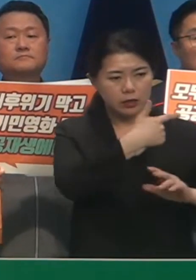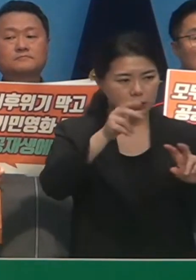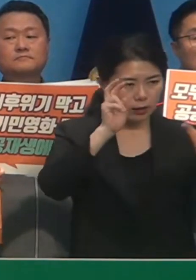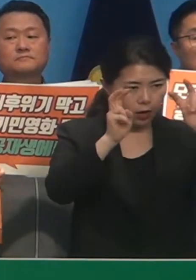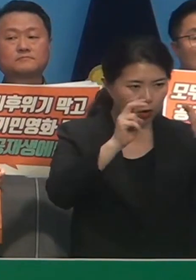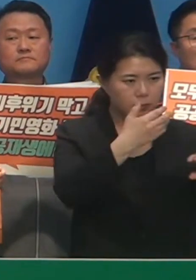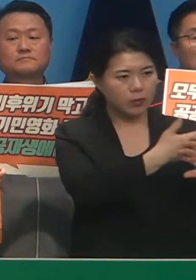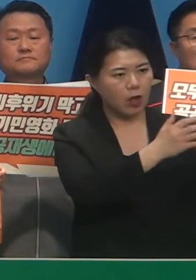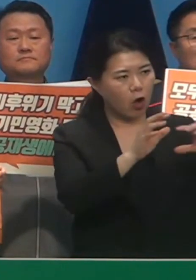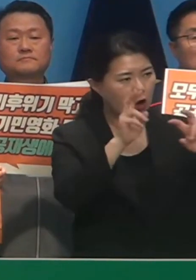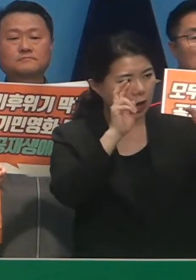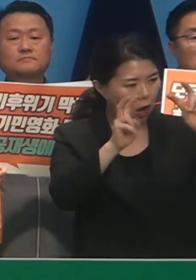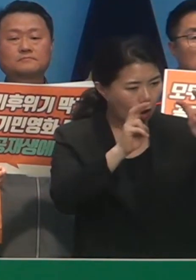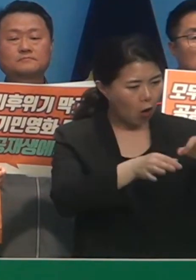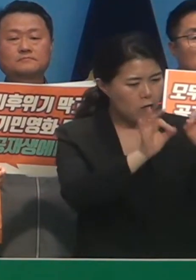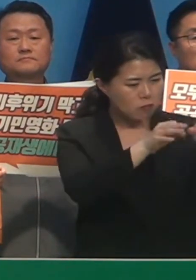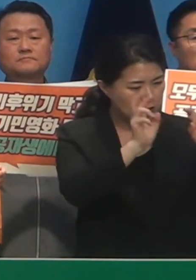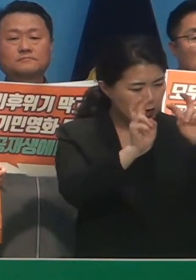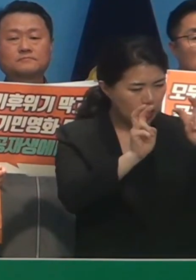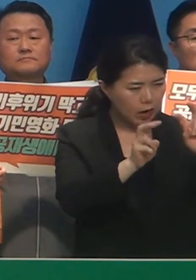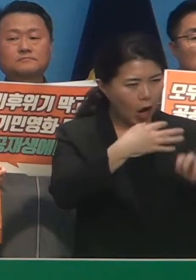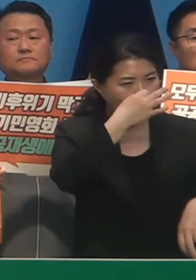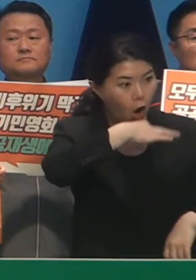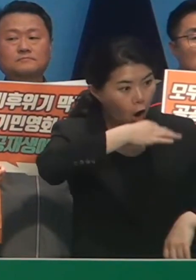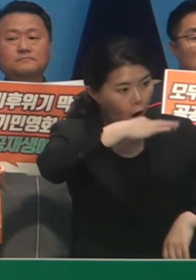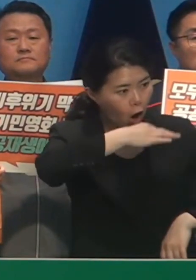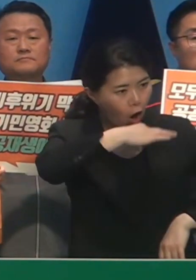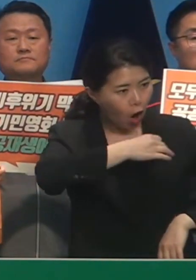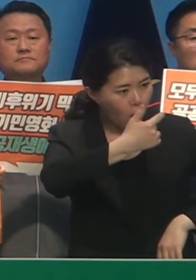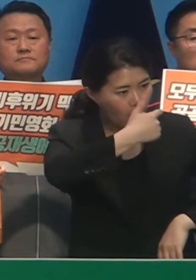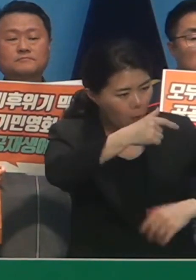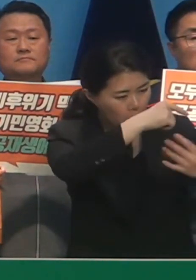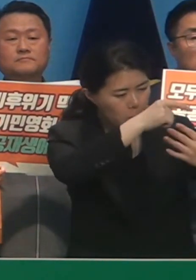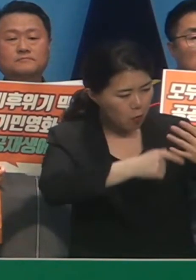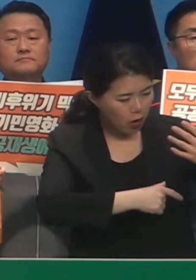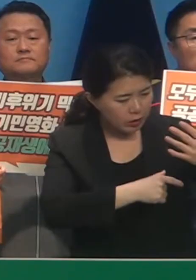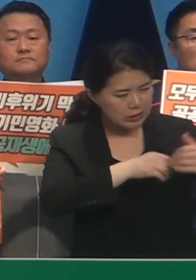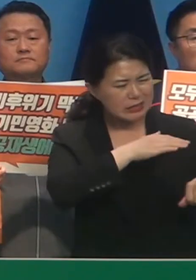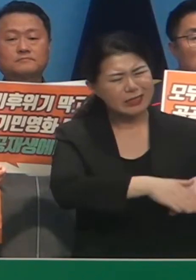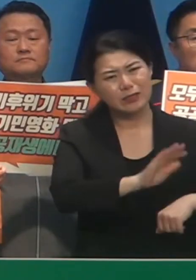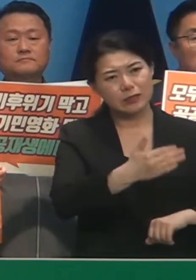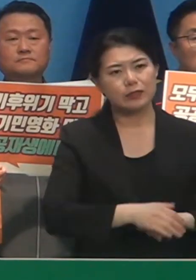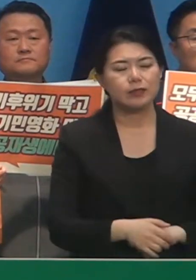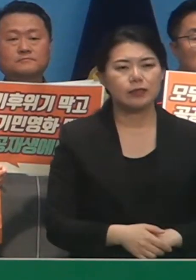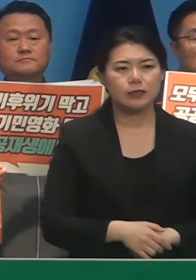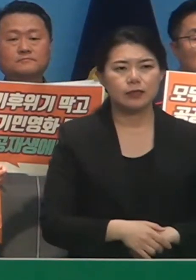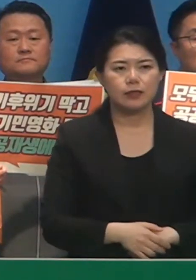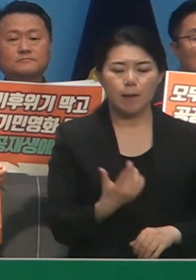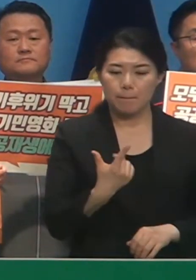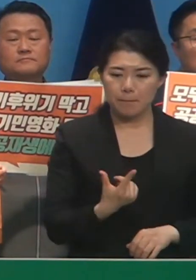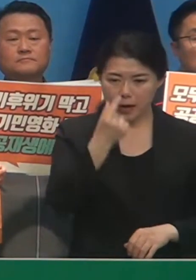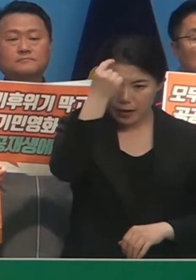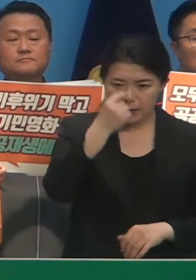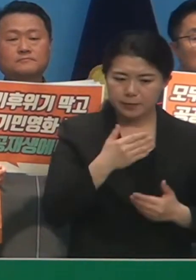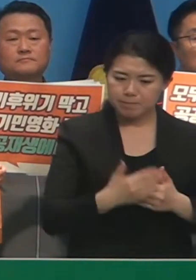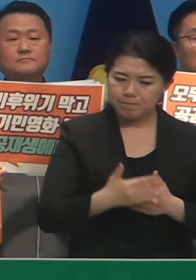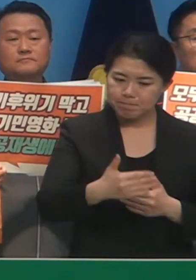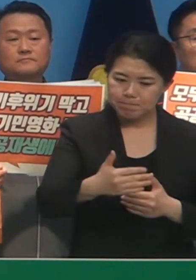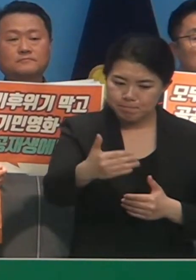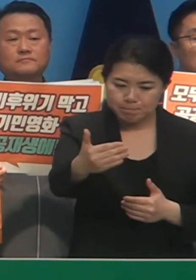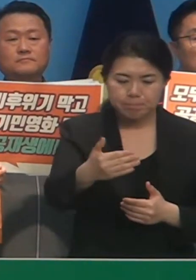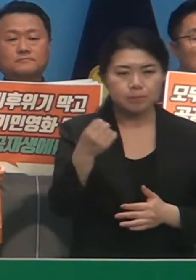대기업, 다국적 기업, 금융기관의 고수익 창출 프로젝트로 전락하게 될 것입니다. 신속하고 질서